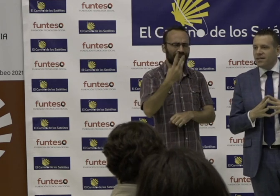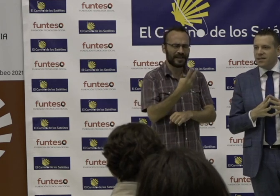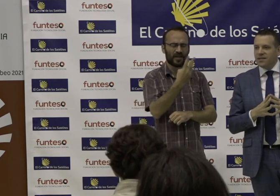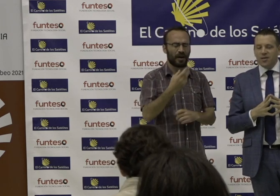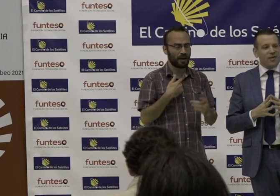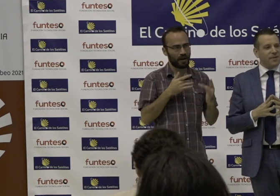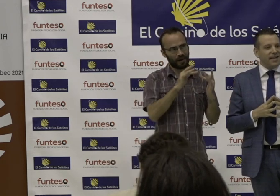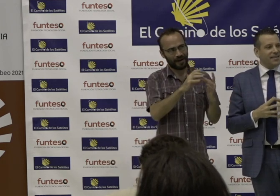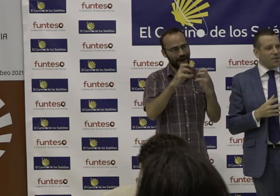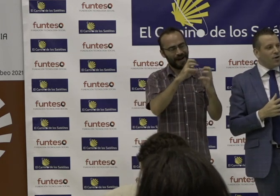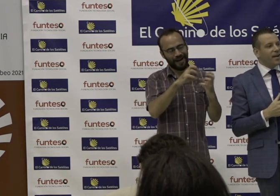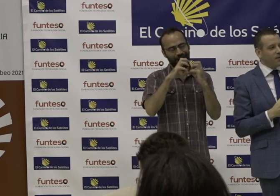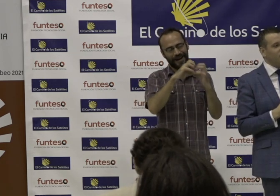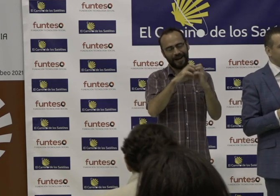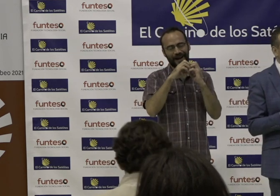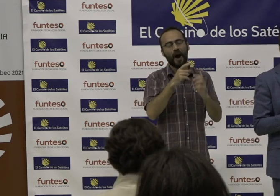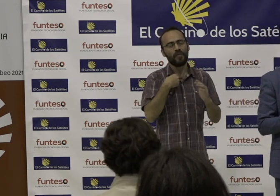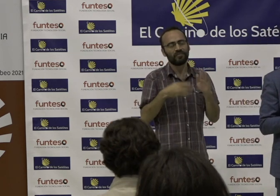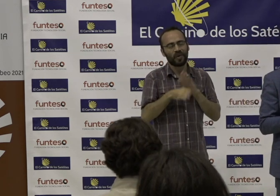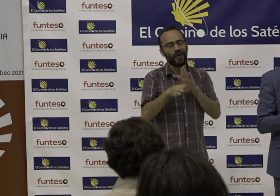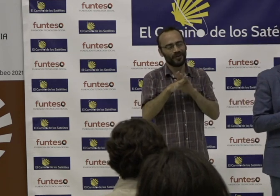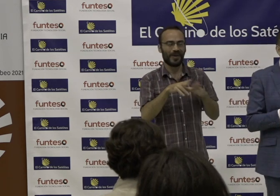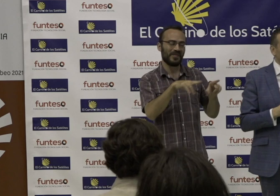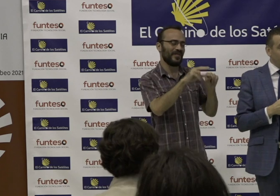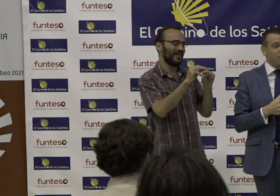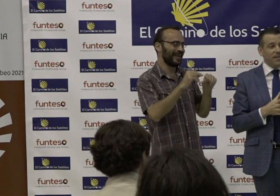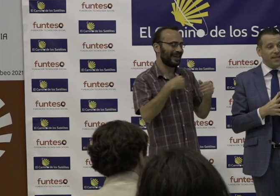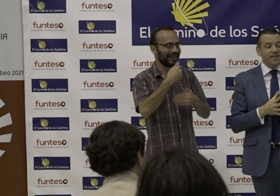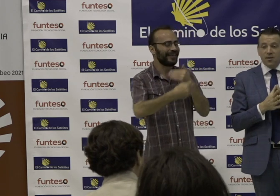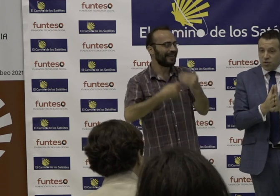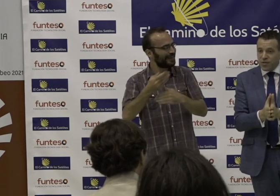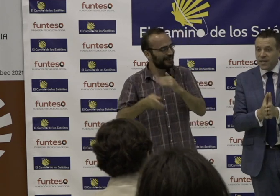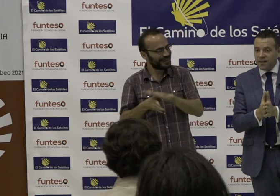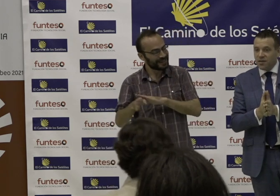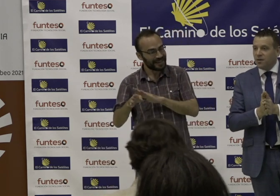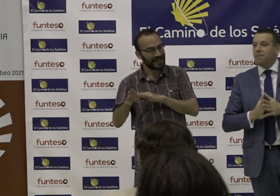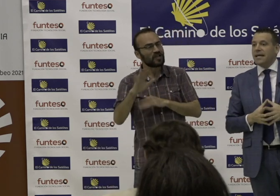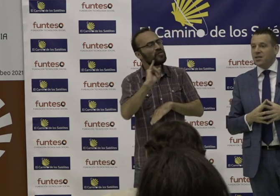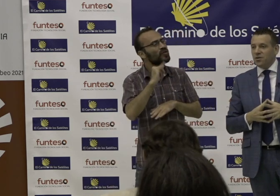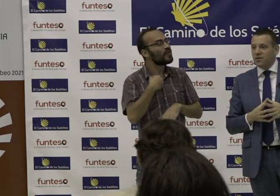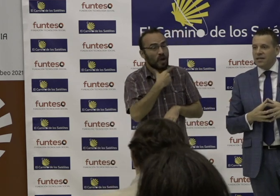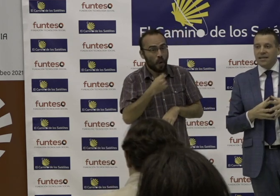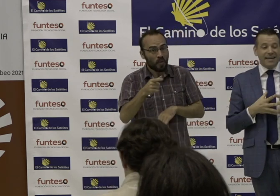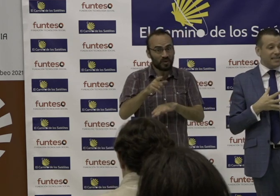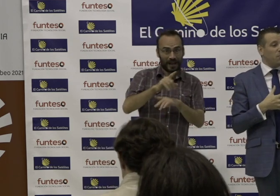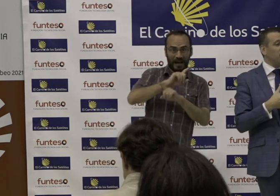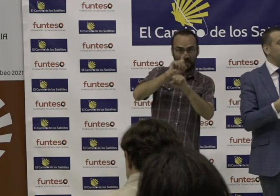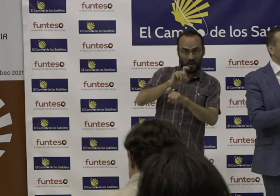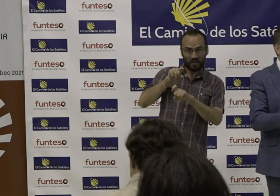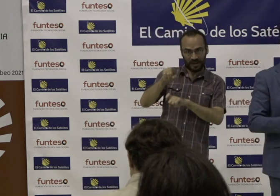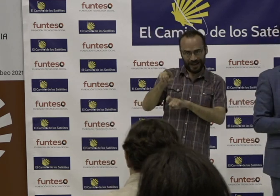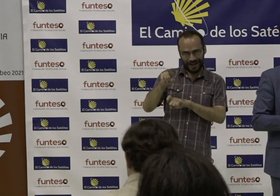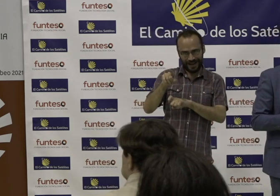continuar. De todas maneras, qué buen ejercicio teníamos ahí. Y yo le comenté, ¿te gustó ese ejercicio? Me encantó. ¿Crees que